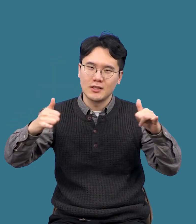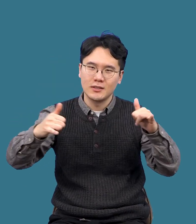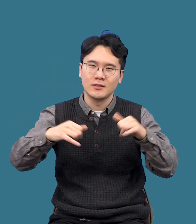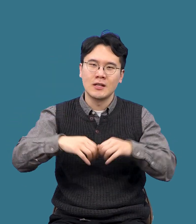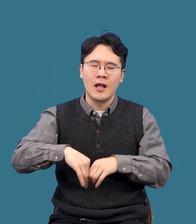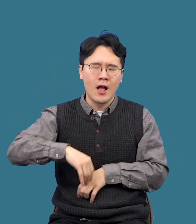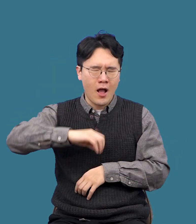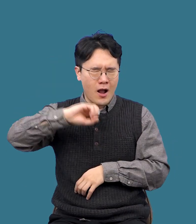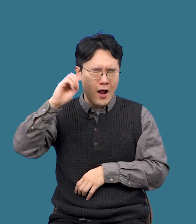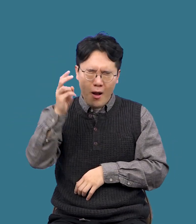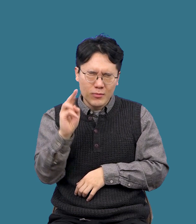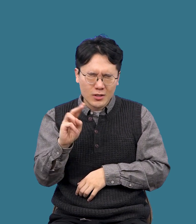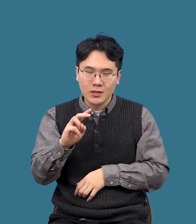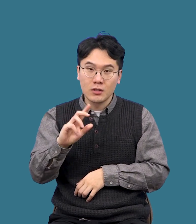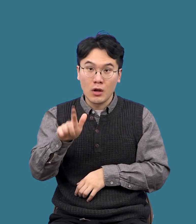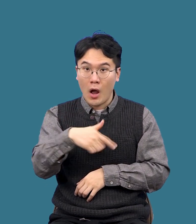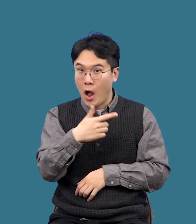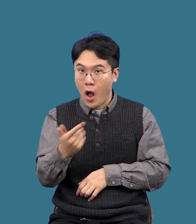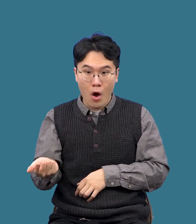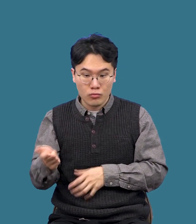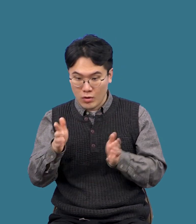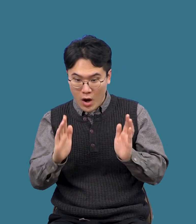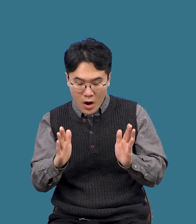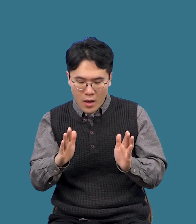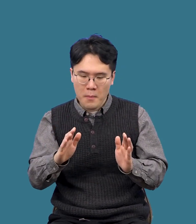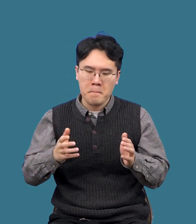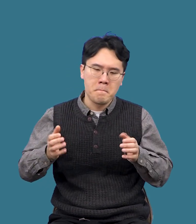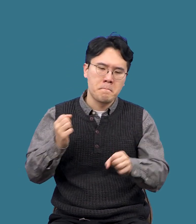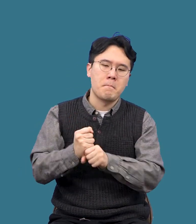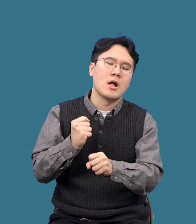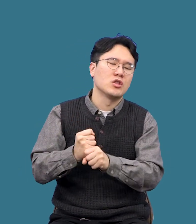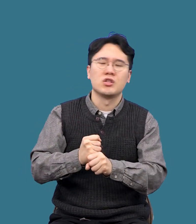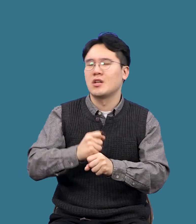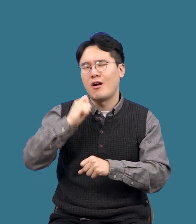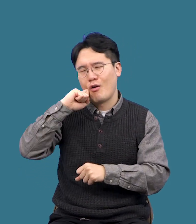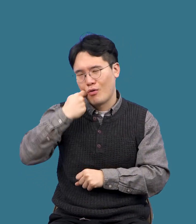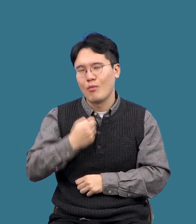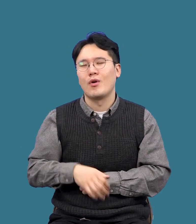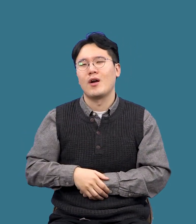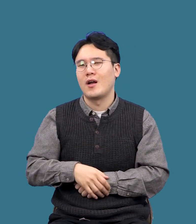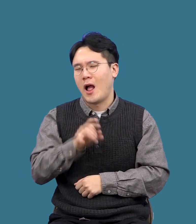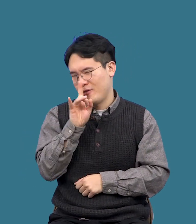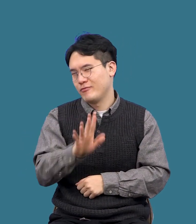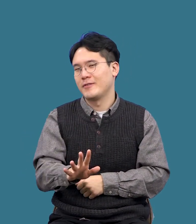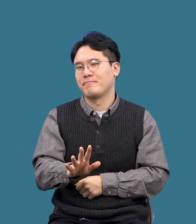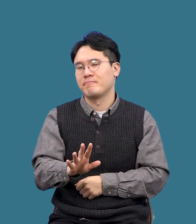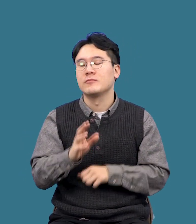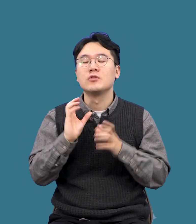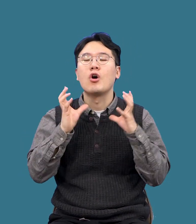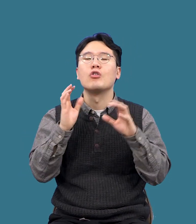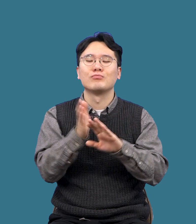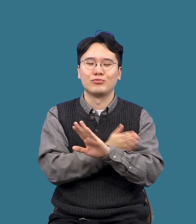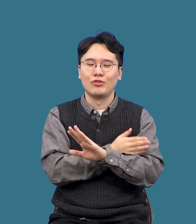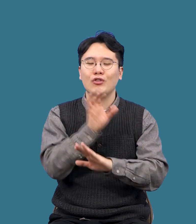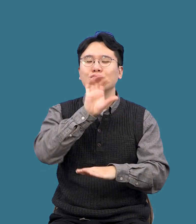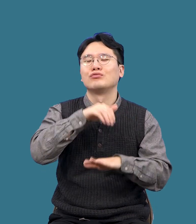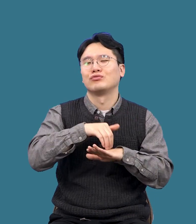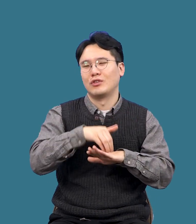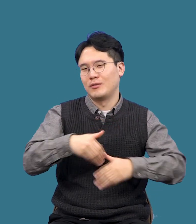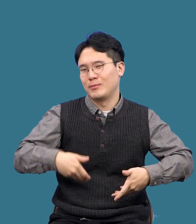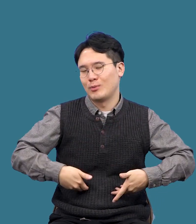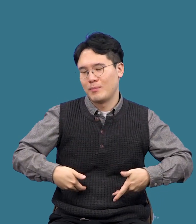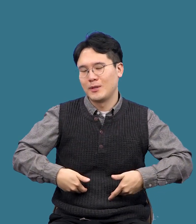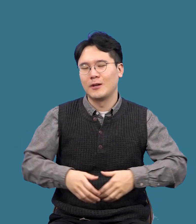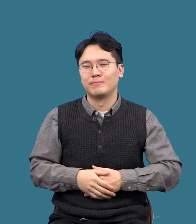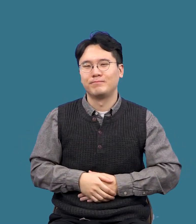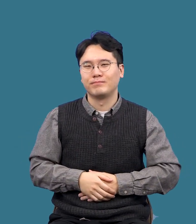하루아침에 만들어지는 것이 아니라는 것입니다. 어려서부터의 훈련이 필요하다는 것입니다. 우리는